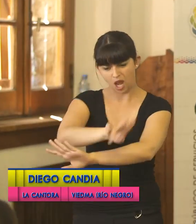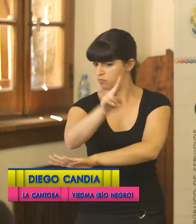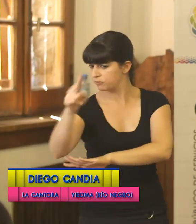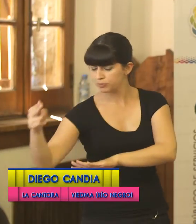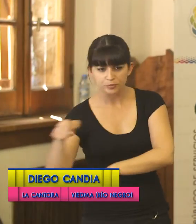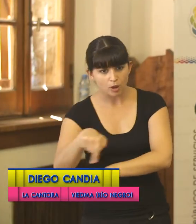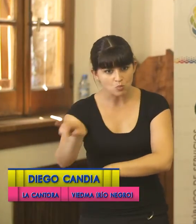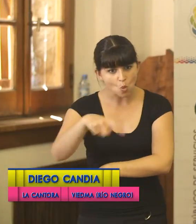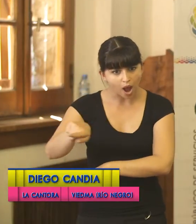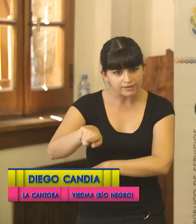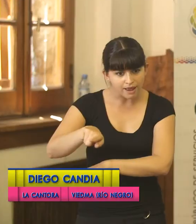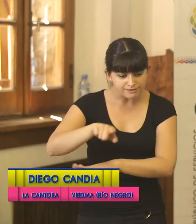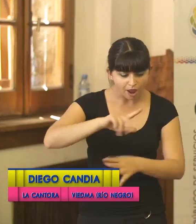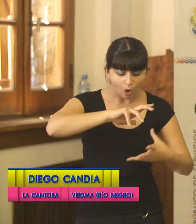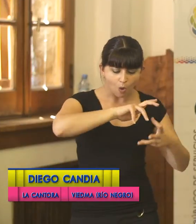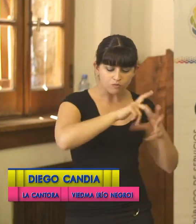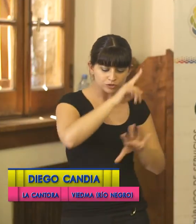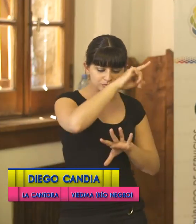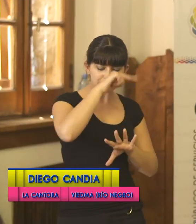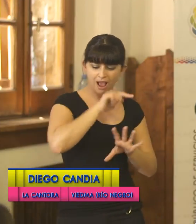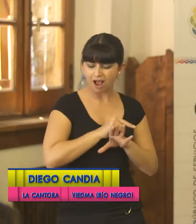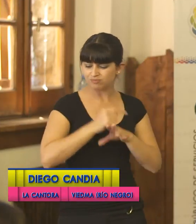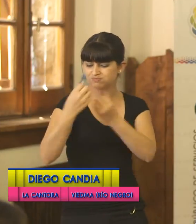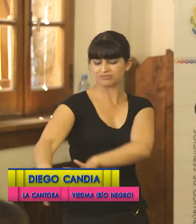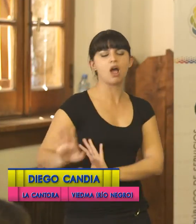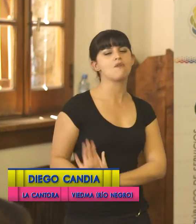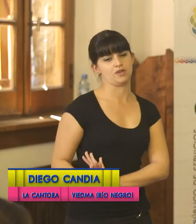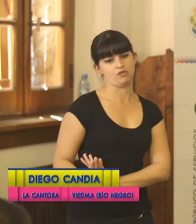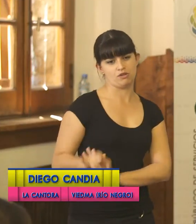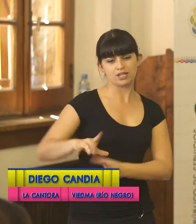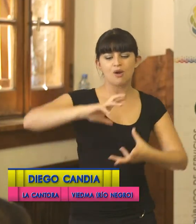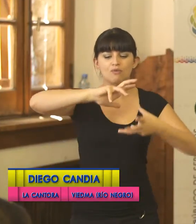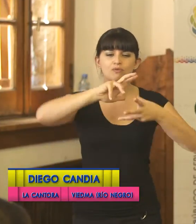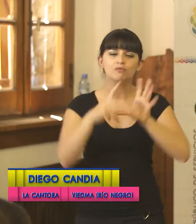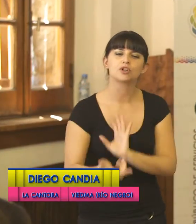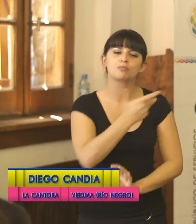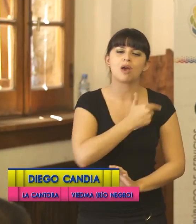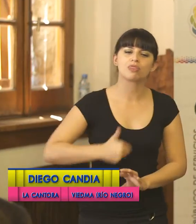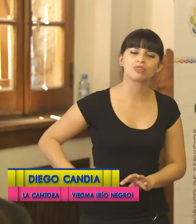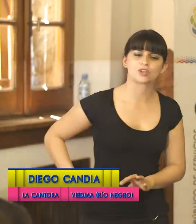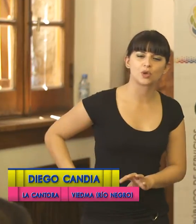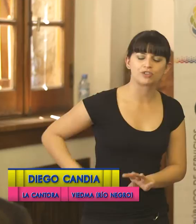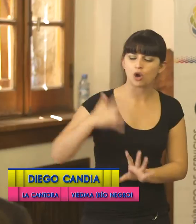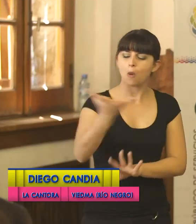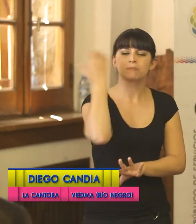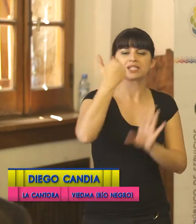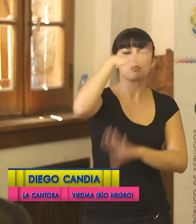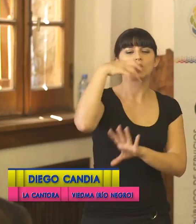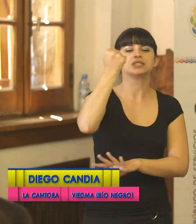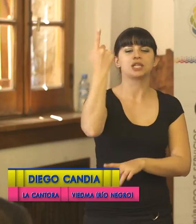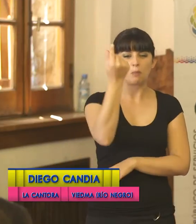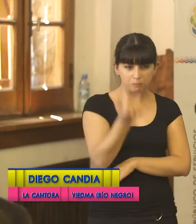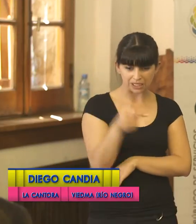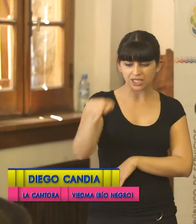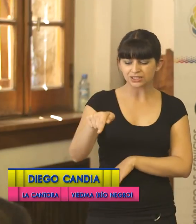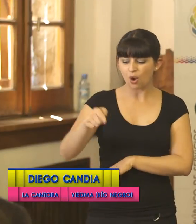sistema digamos gobierne quien gobierne este sistema capitalista es una gran fábrica de pobres y de eso tenemos que